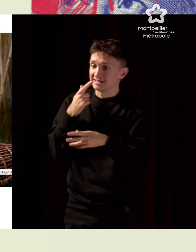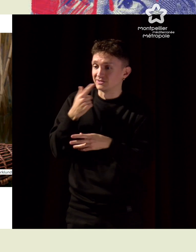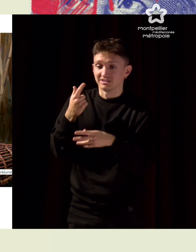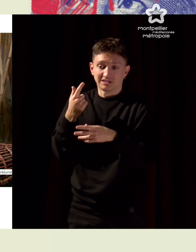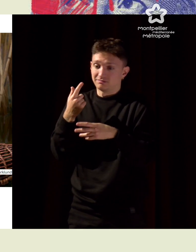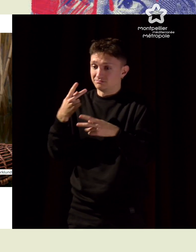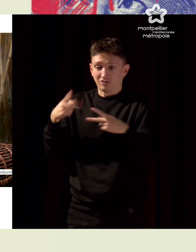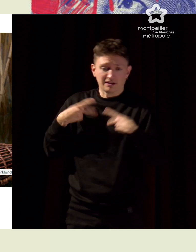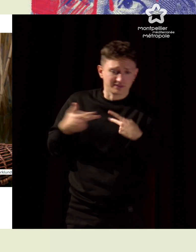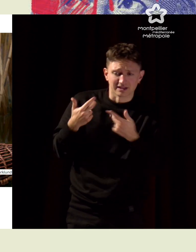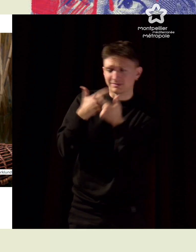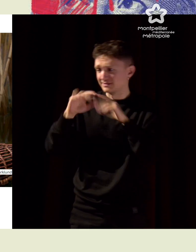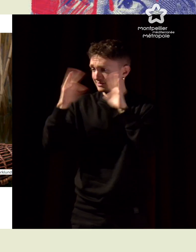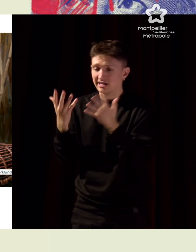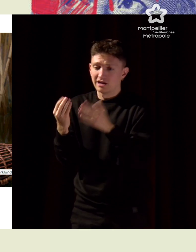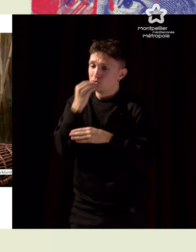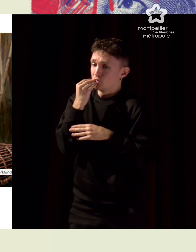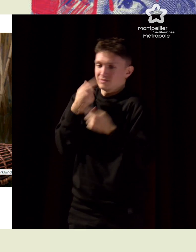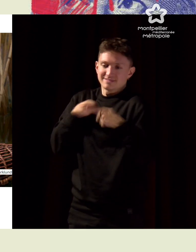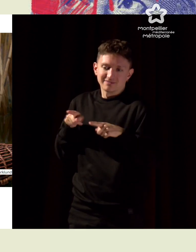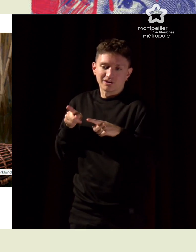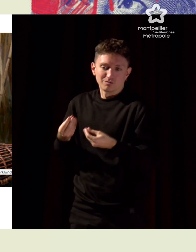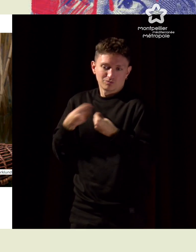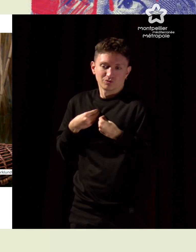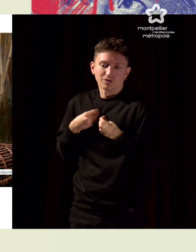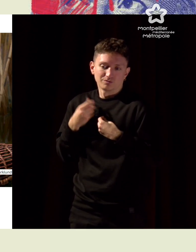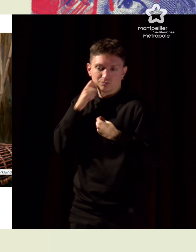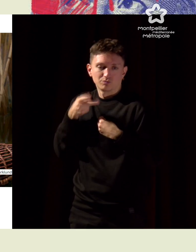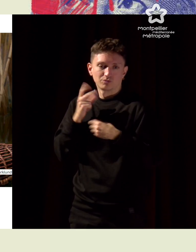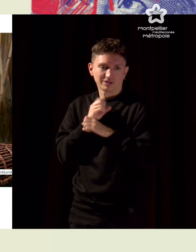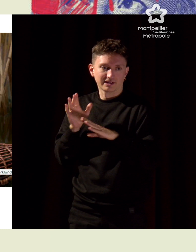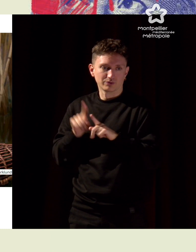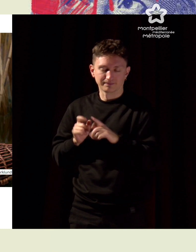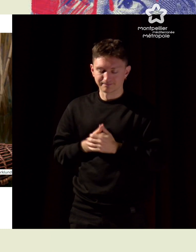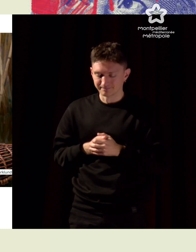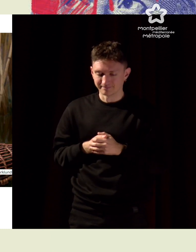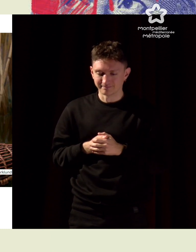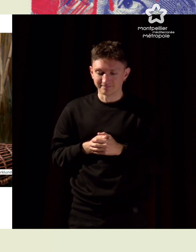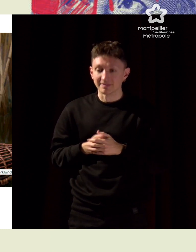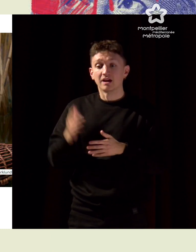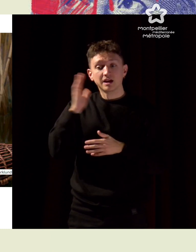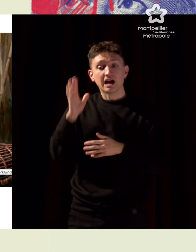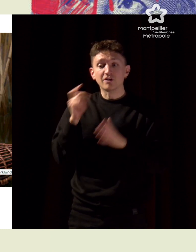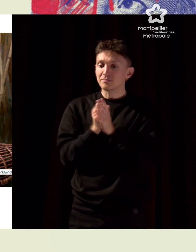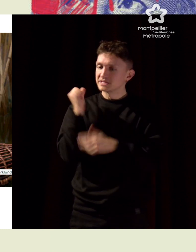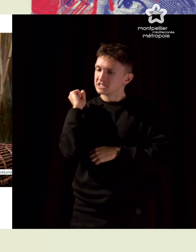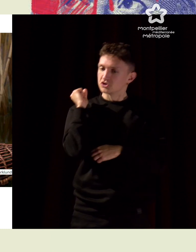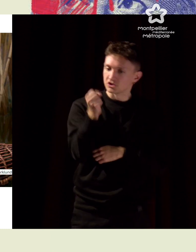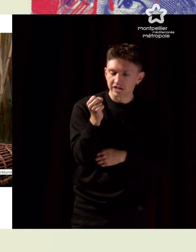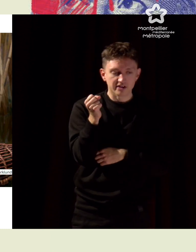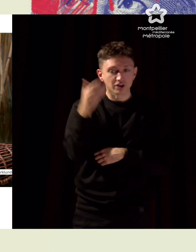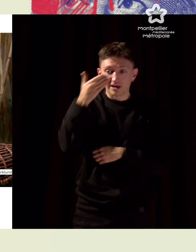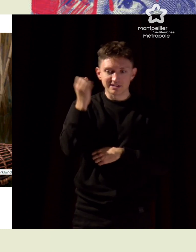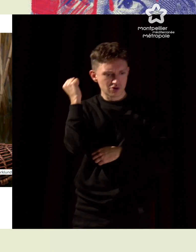claire. Avant, quand on était chasseur-cueilleur, on chassait des animaux qui contenaient suffisamment de vitamine